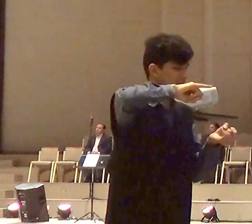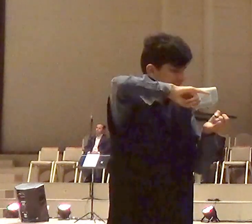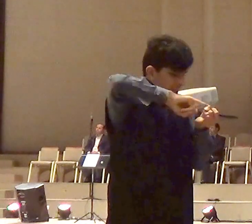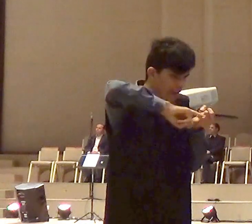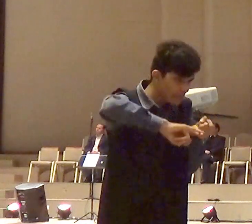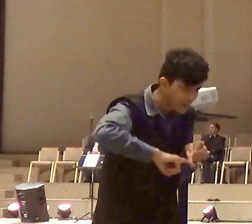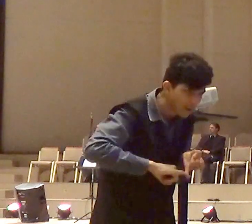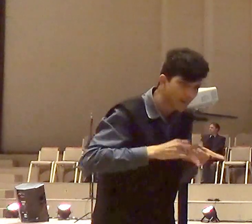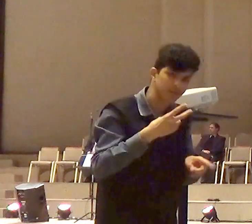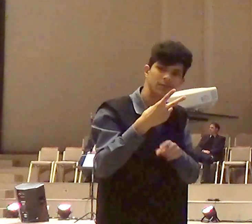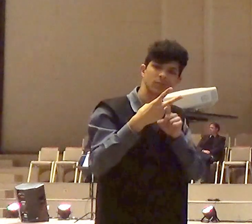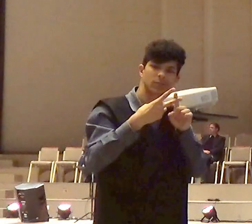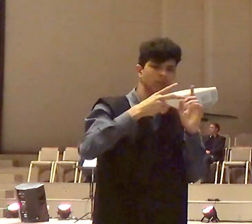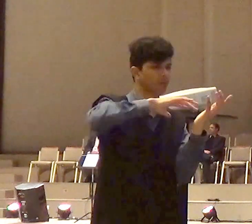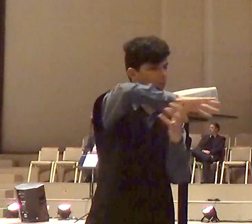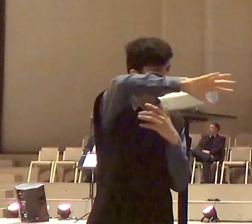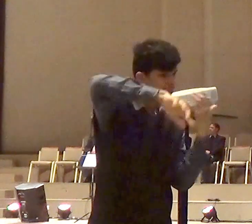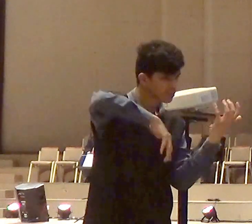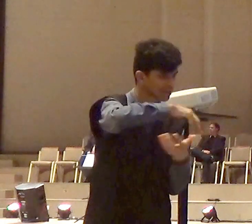confusão